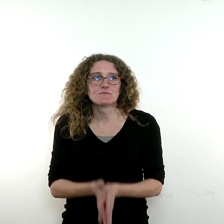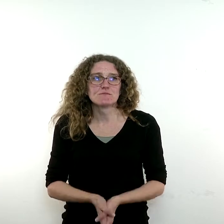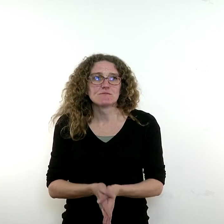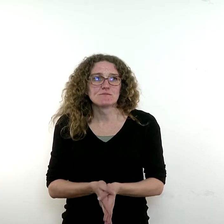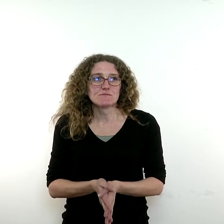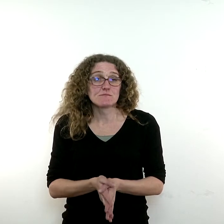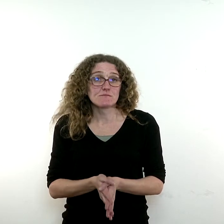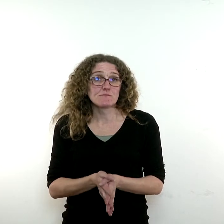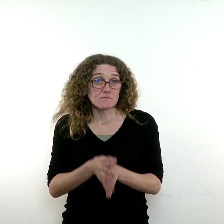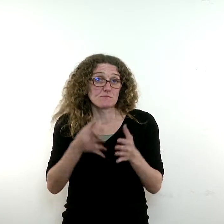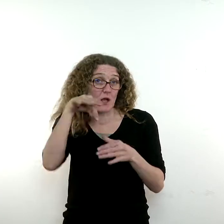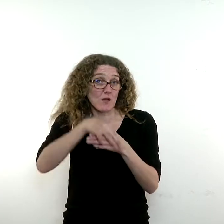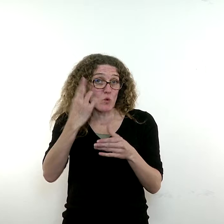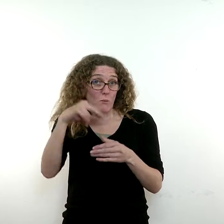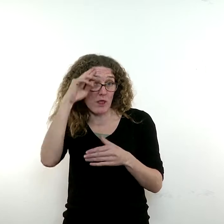C'est pour les européennes.